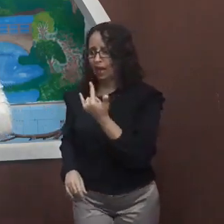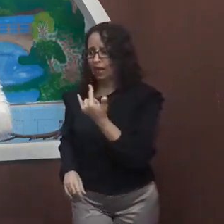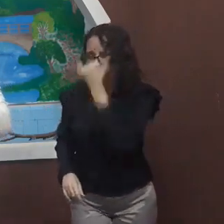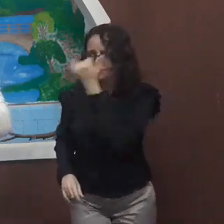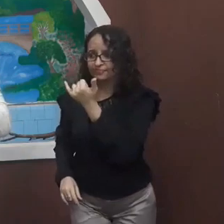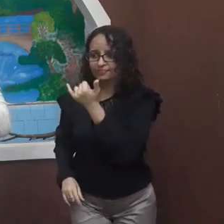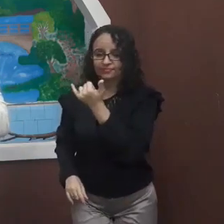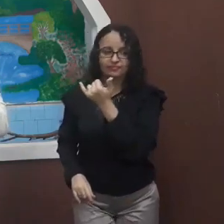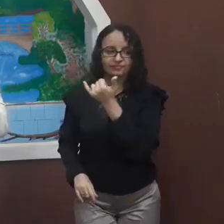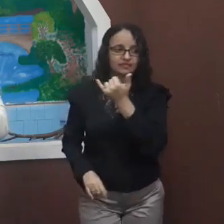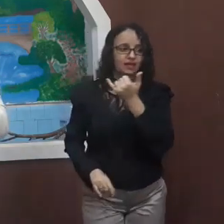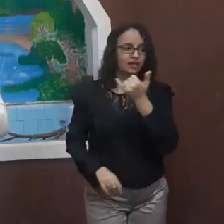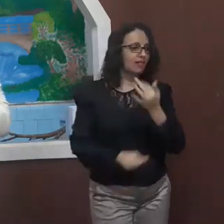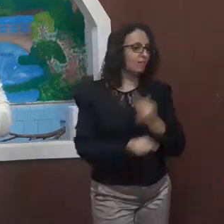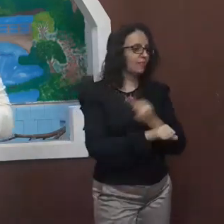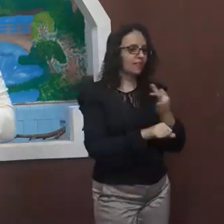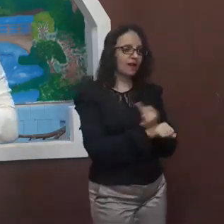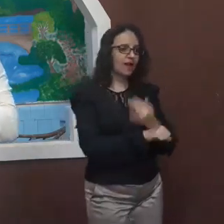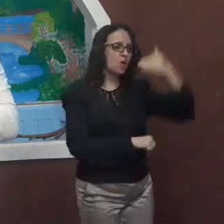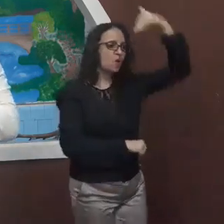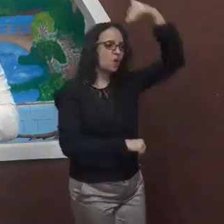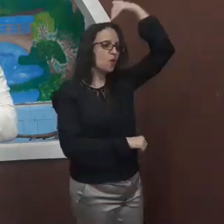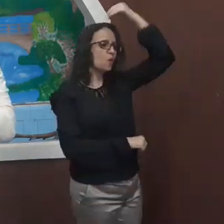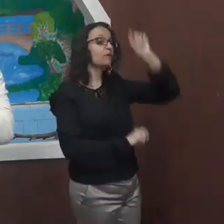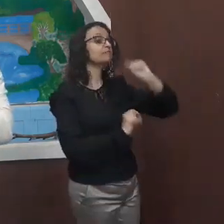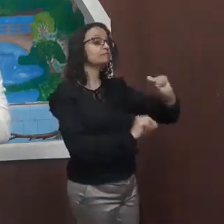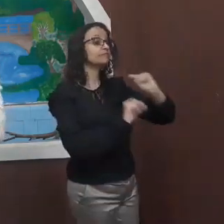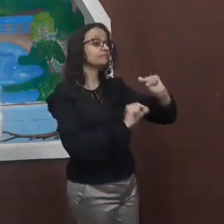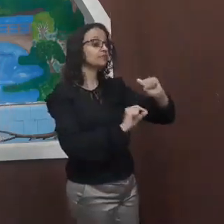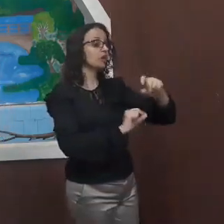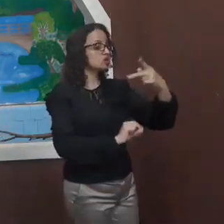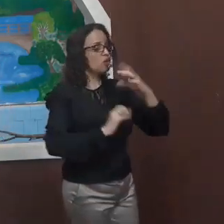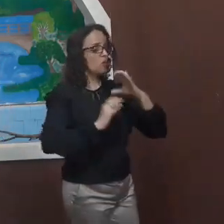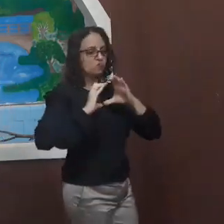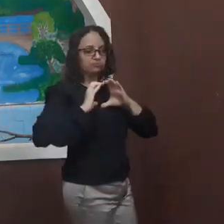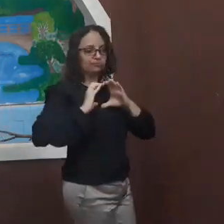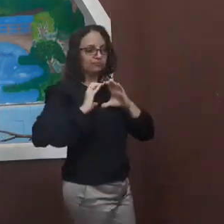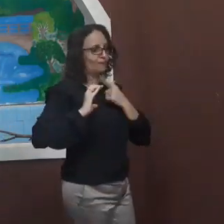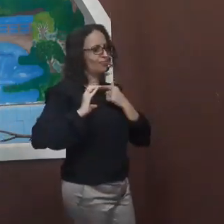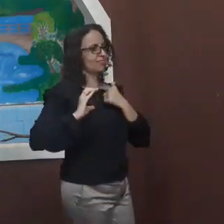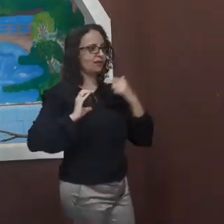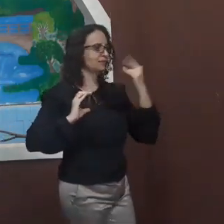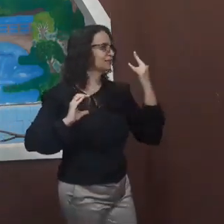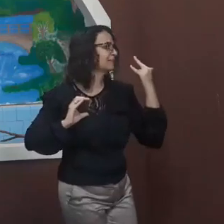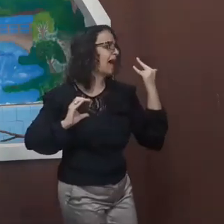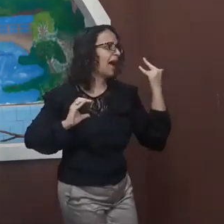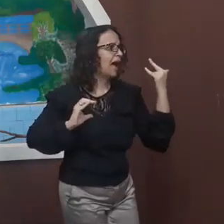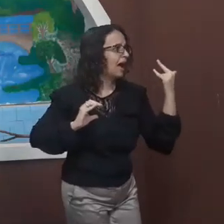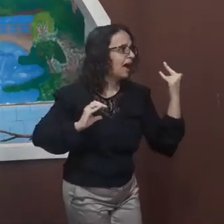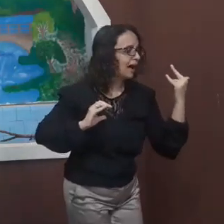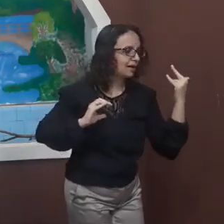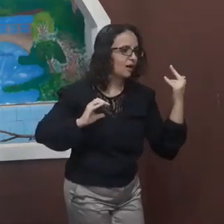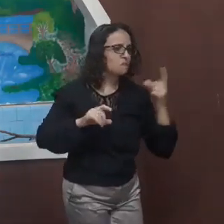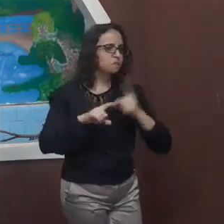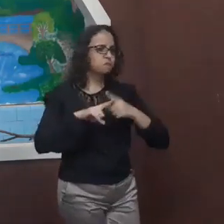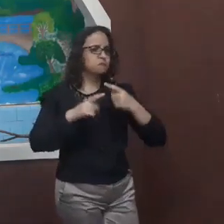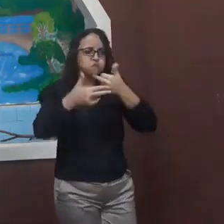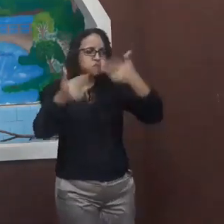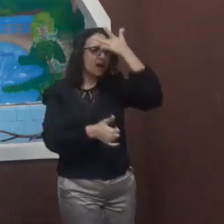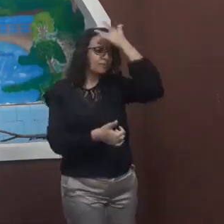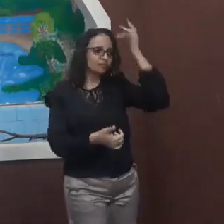né. A culpa é sua, porque você já tem isso no seu coração. Por que passa por muitas